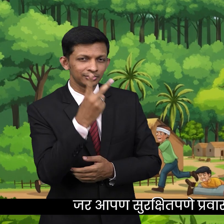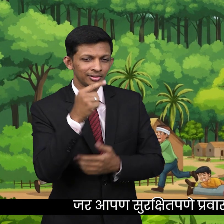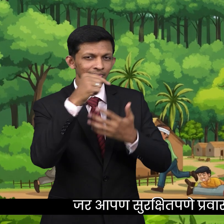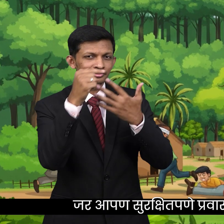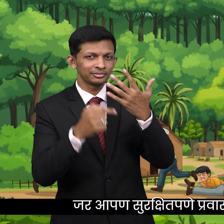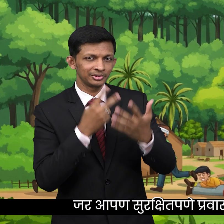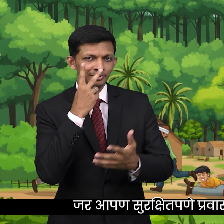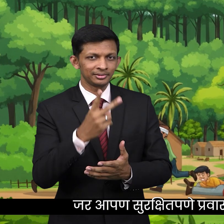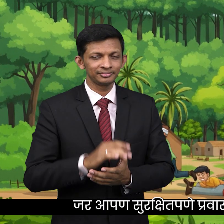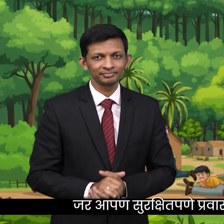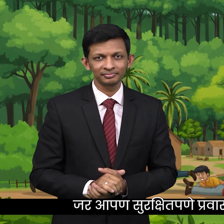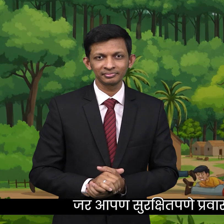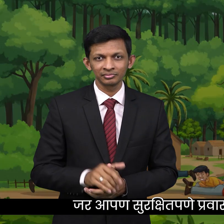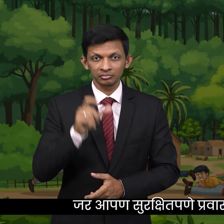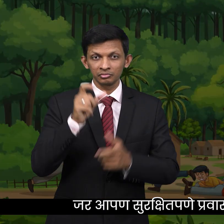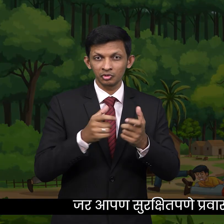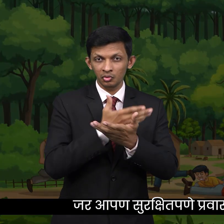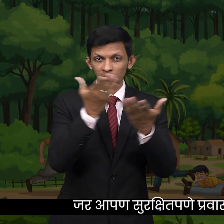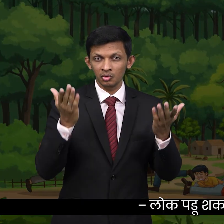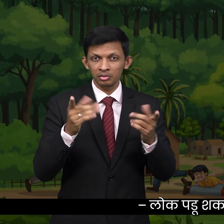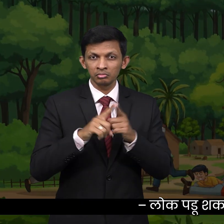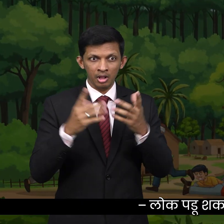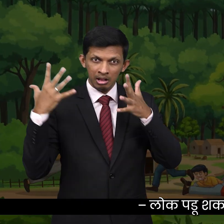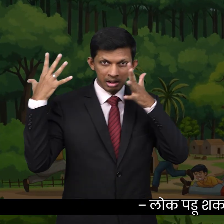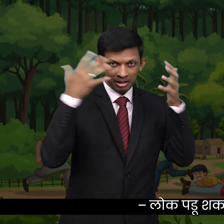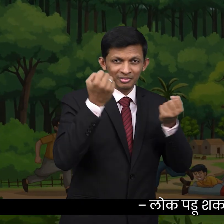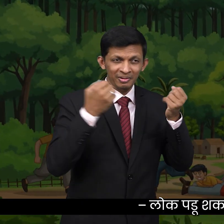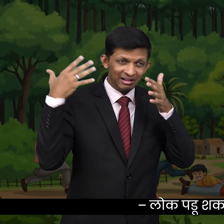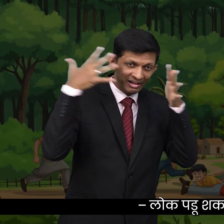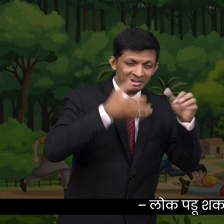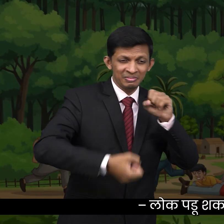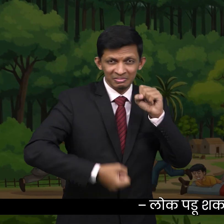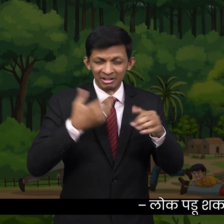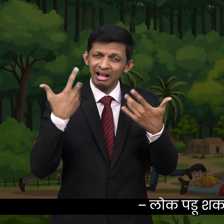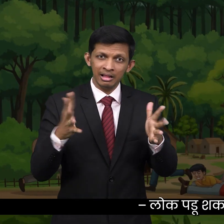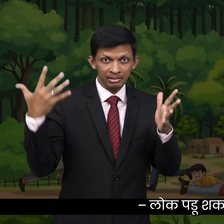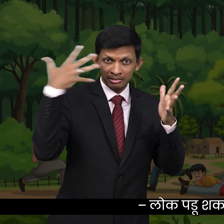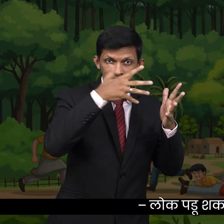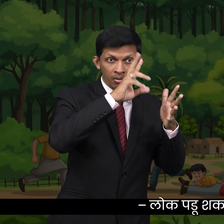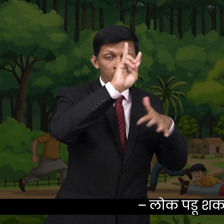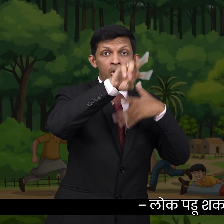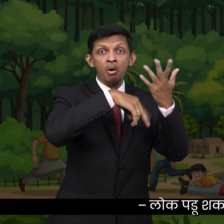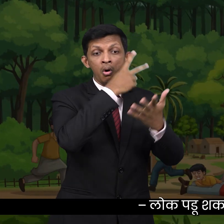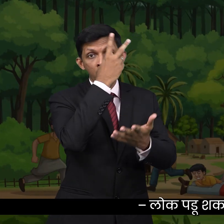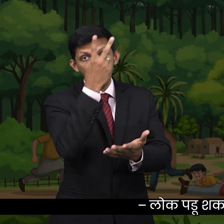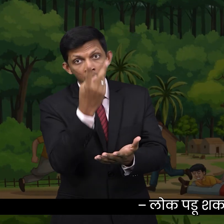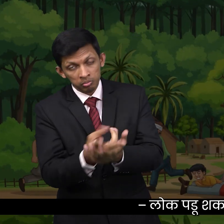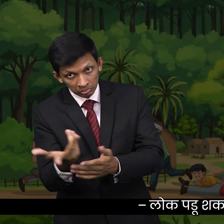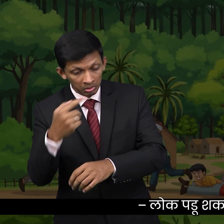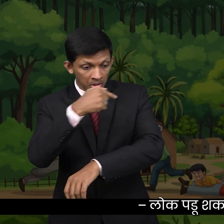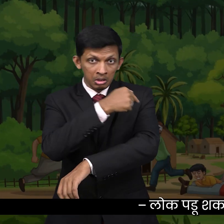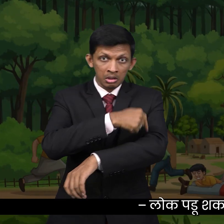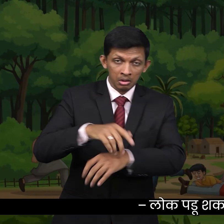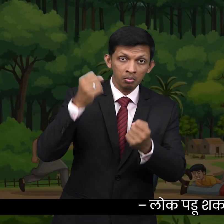काय होऊ शकते ते पाहूया. लोक पडू शकतात आणि दुखापत